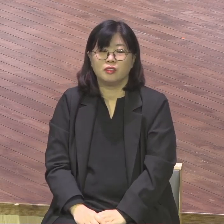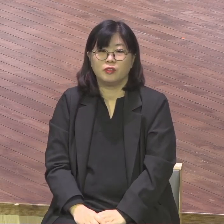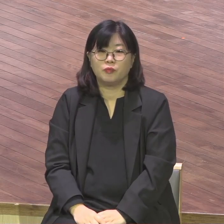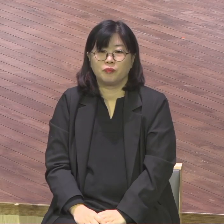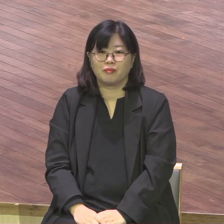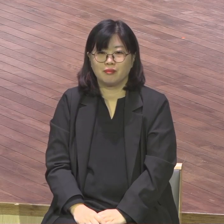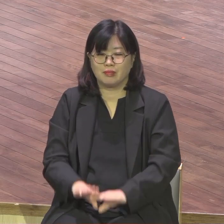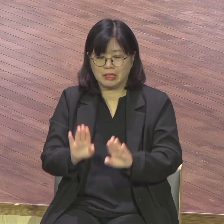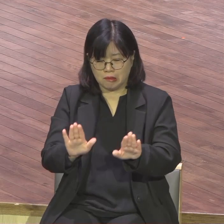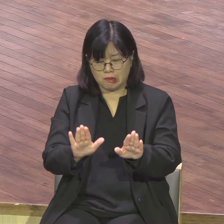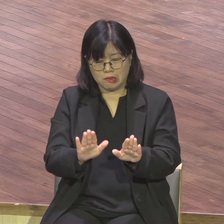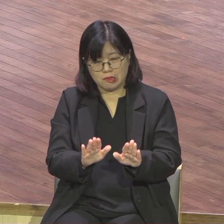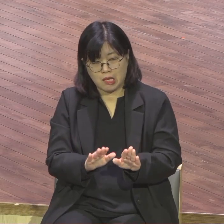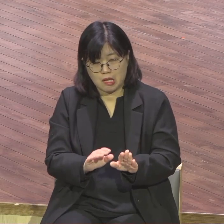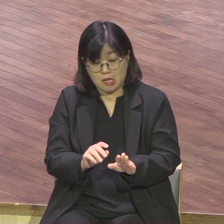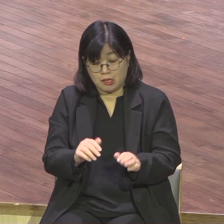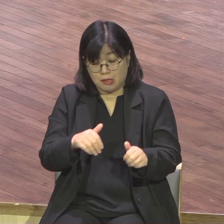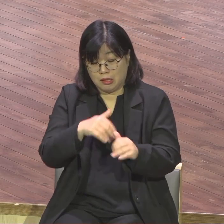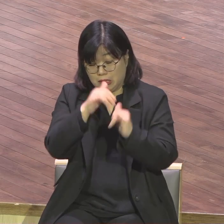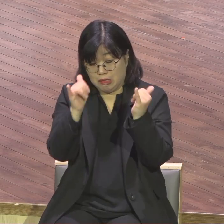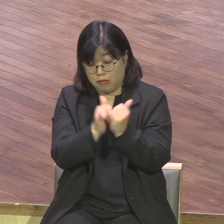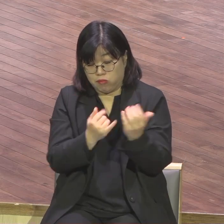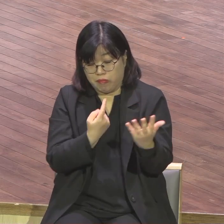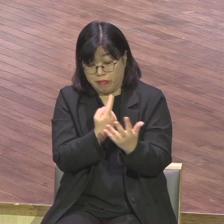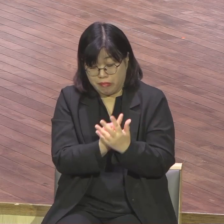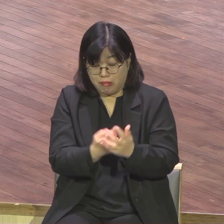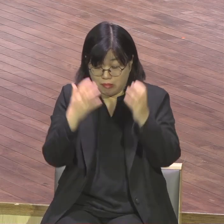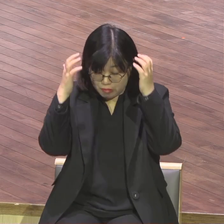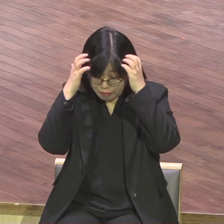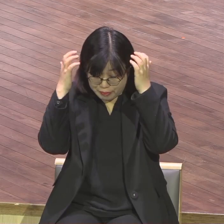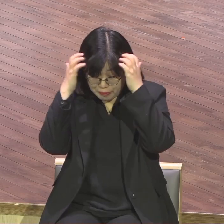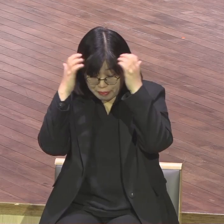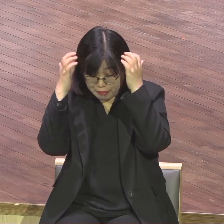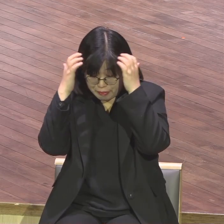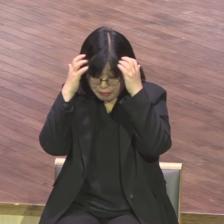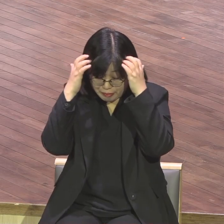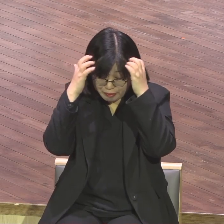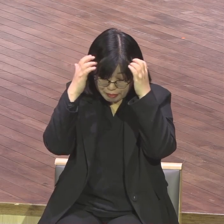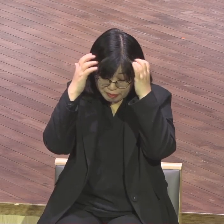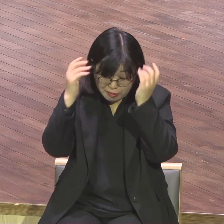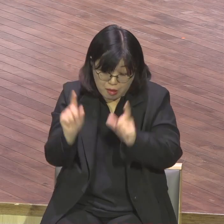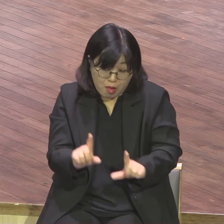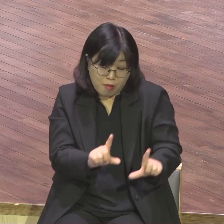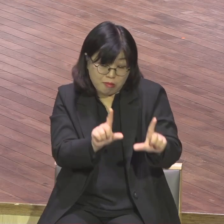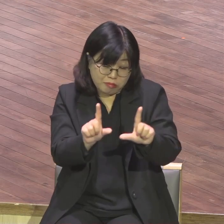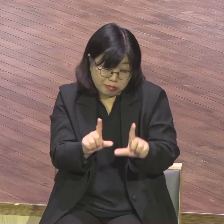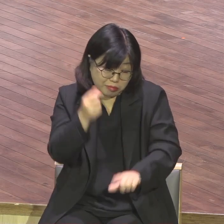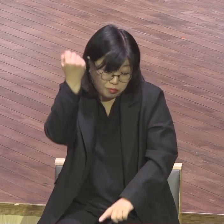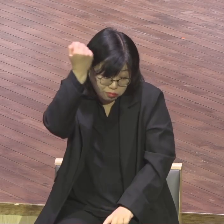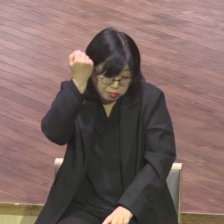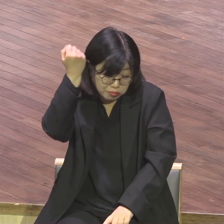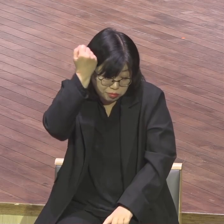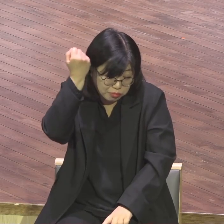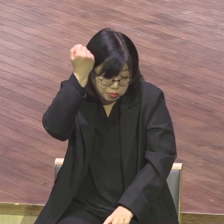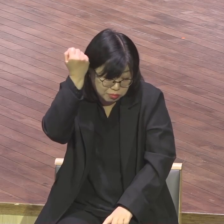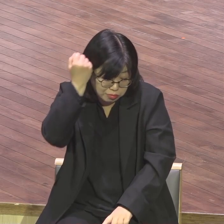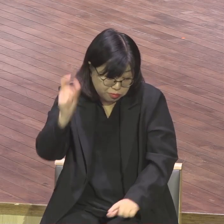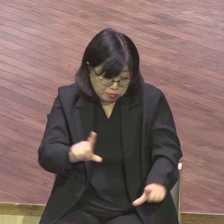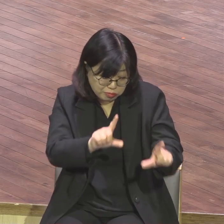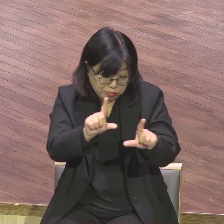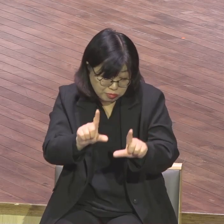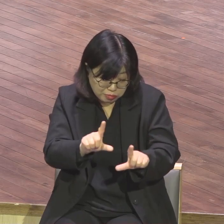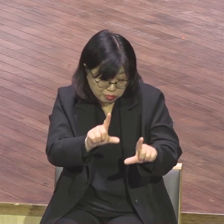그렇게 찌들려 살다가 예수님을 진정으로 영접하면은 나오는 고백이 뭐냐?